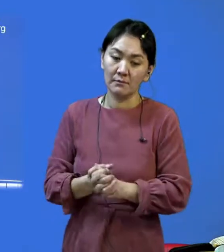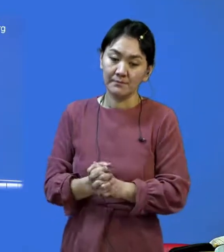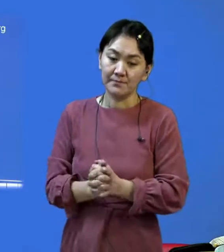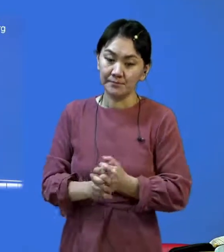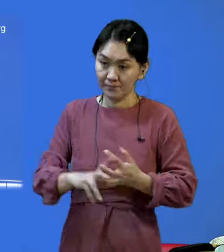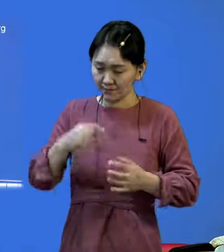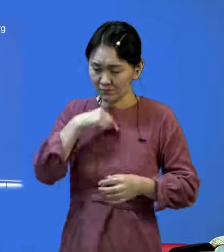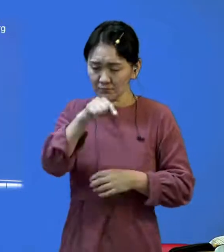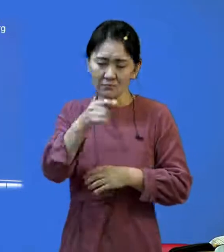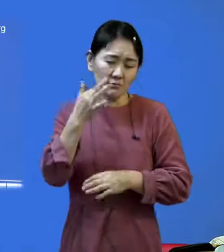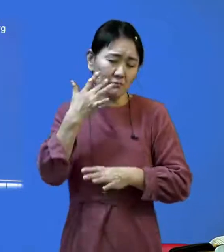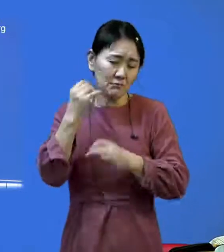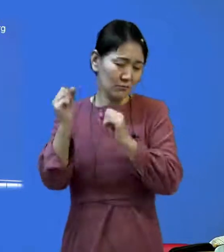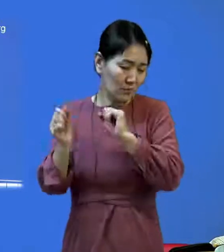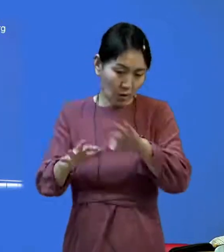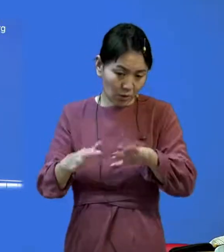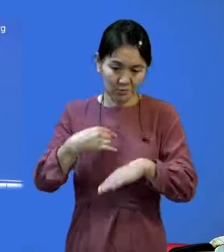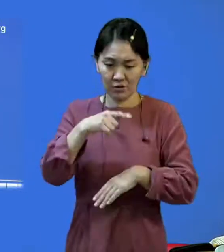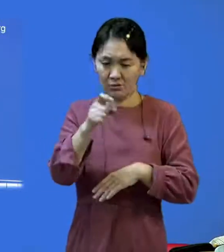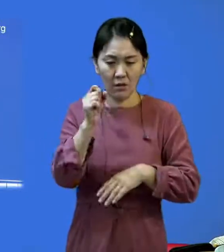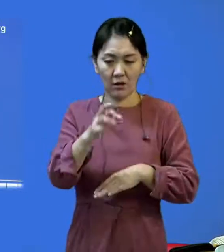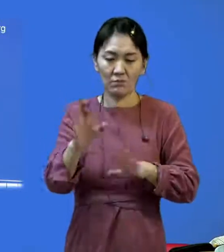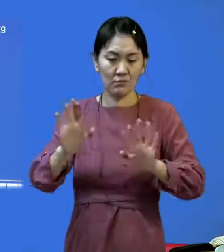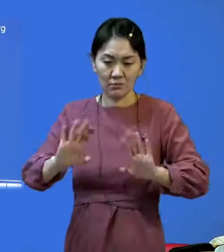Би чамайг хизээч орхихгүй, мөн чамайг хаяхгүй.